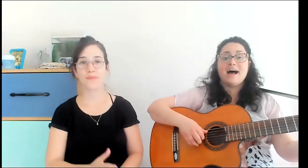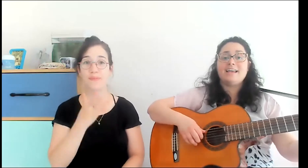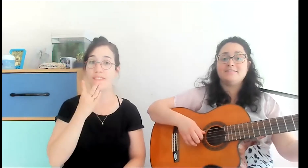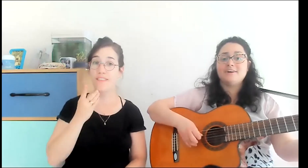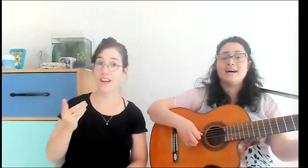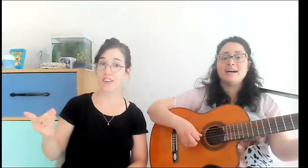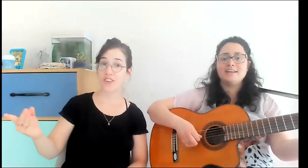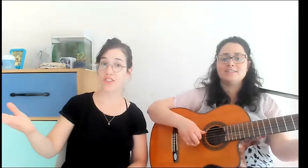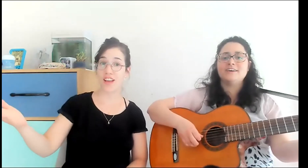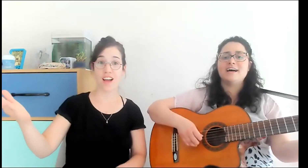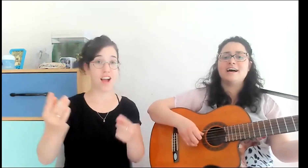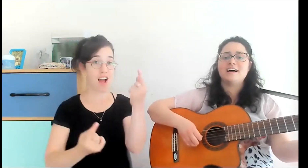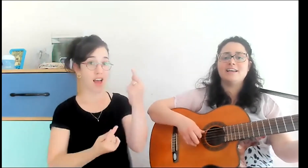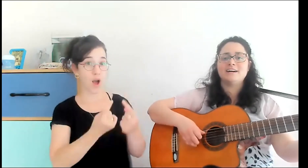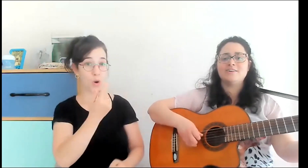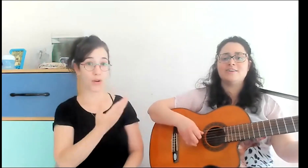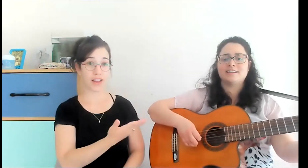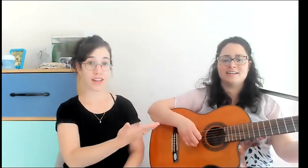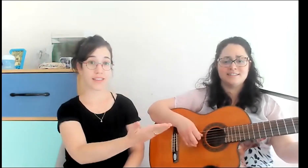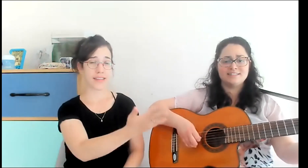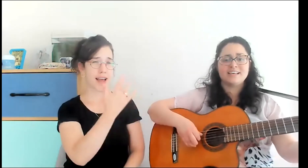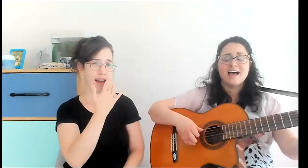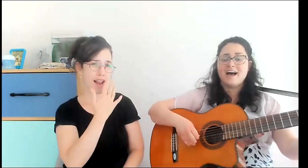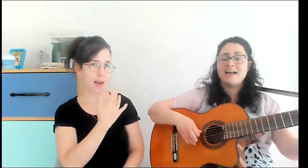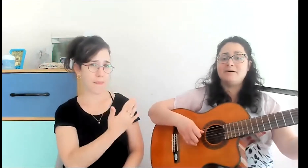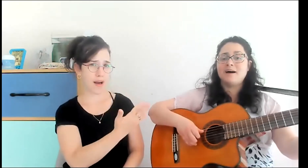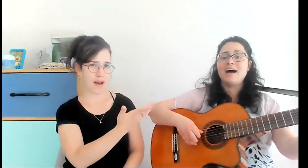על הדבש ועל העוקץ, על המר